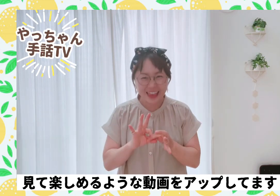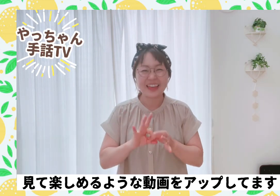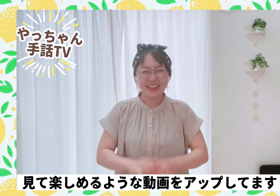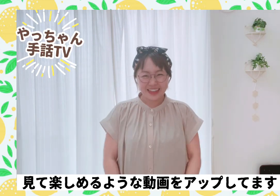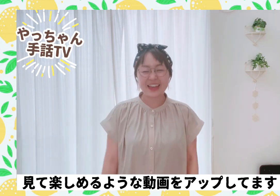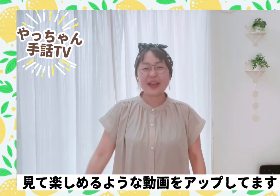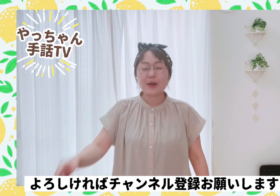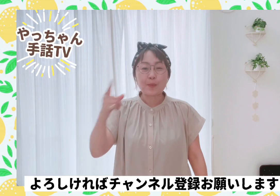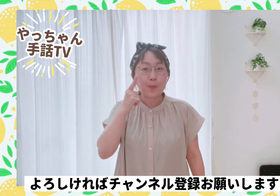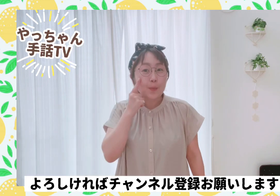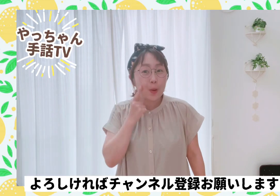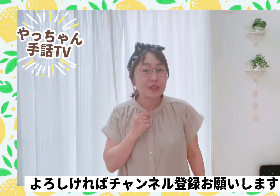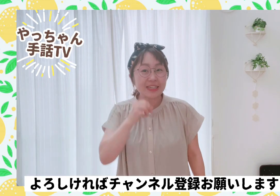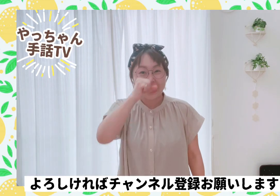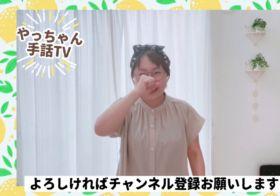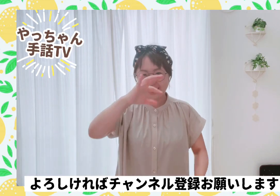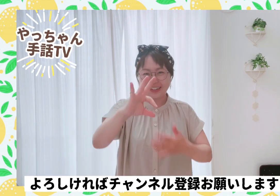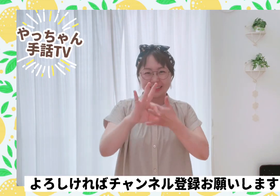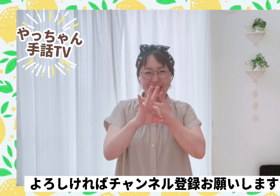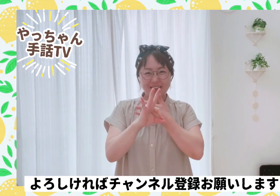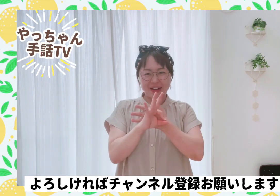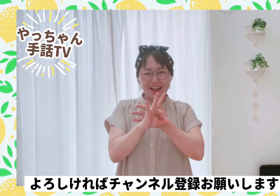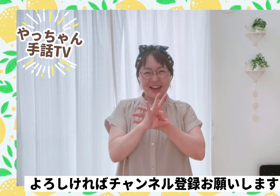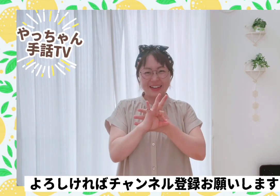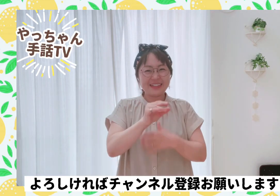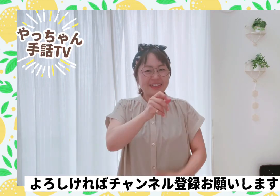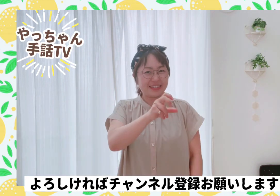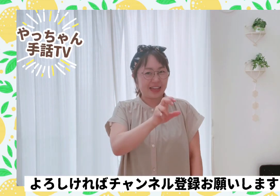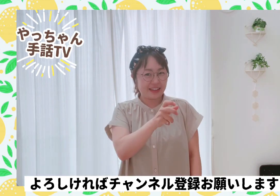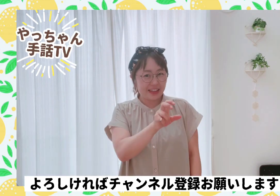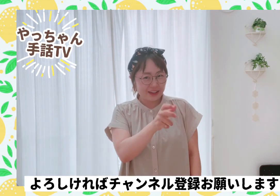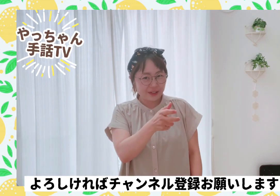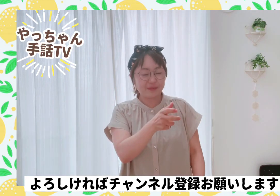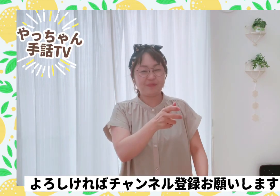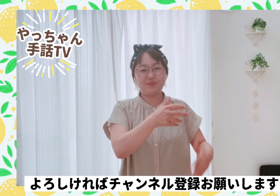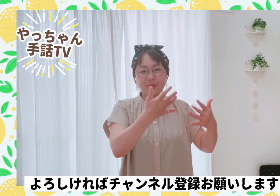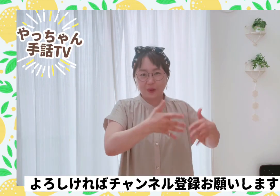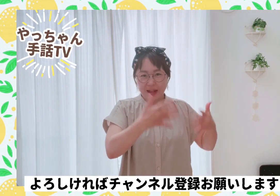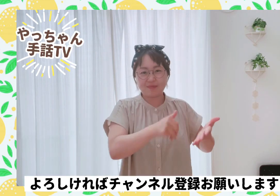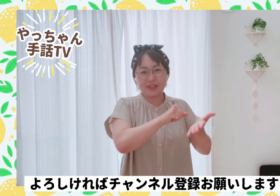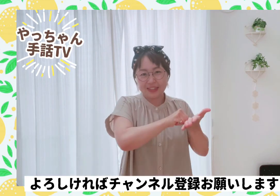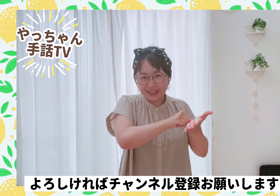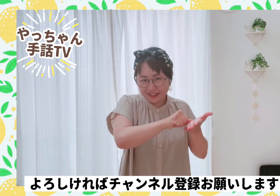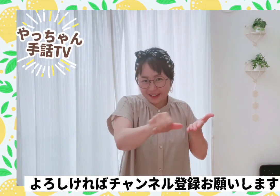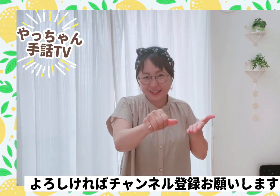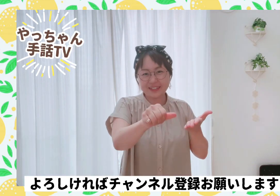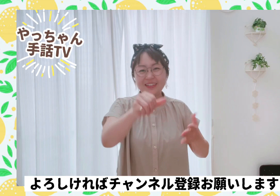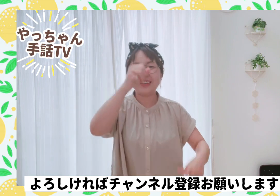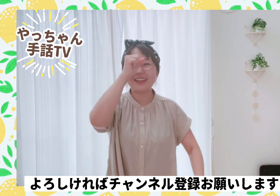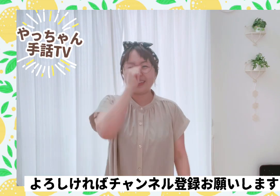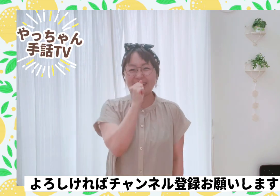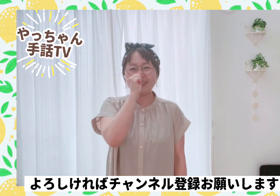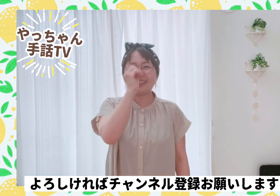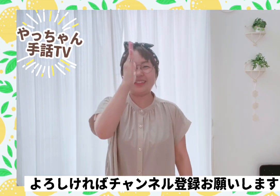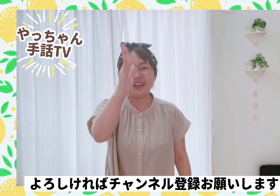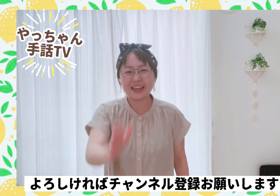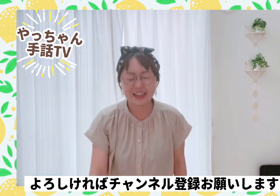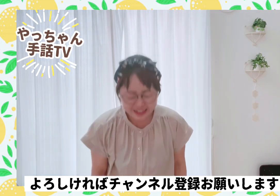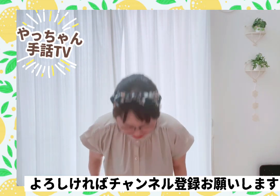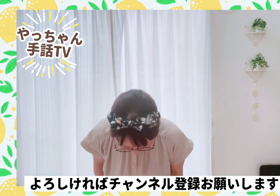ので、もしよろしければチャンネル登録よろしくお願いいた